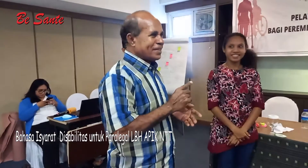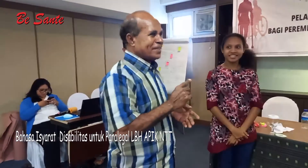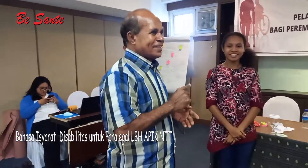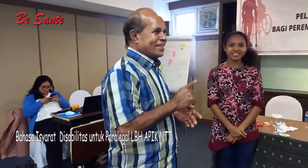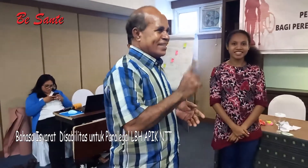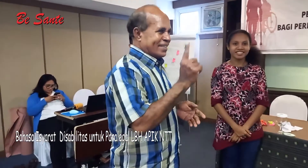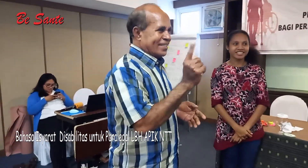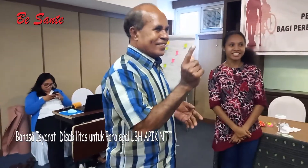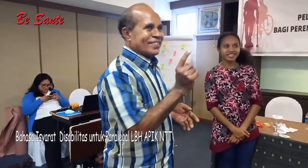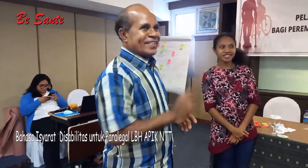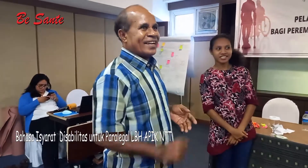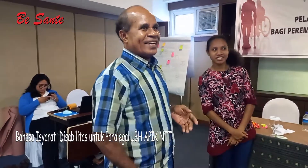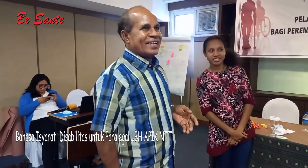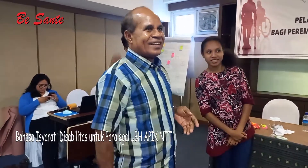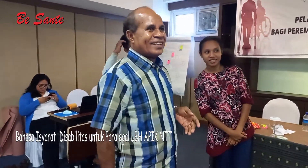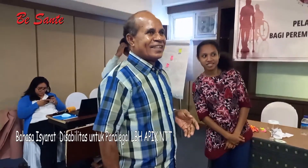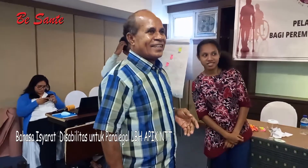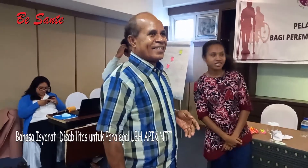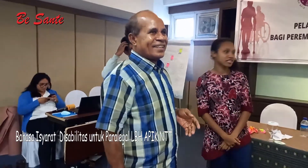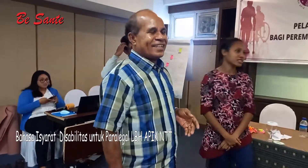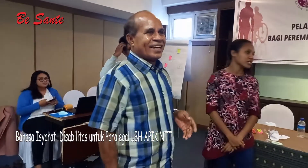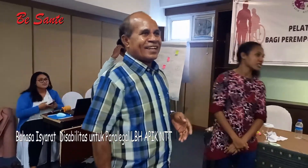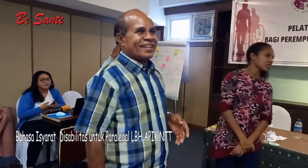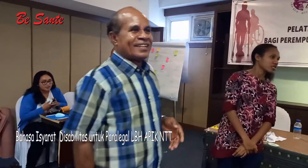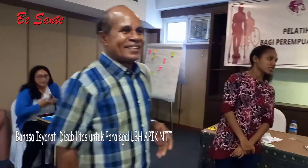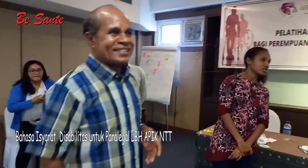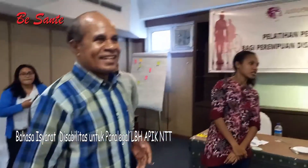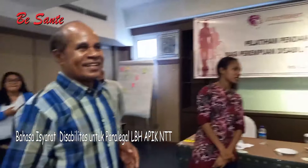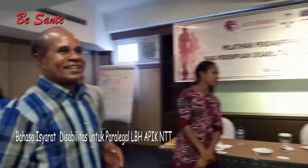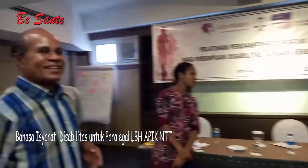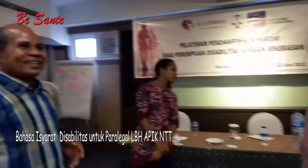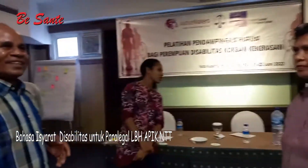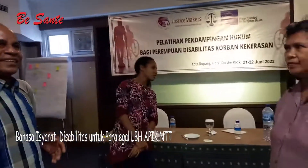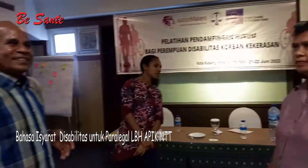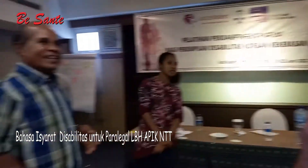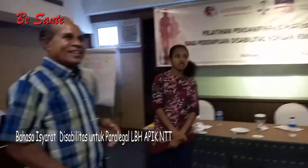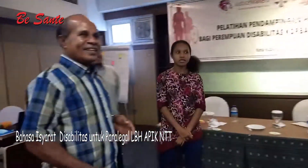sabar bapak punya mau ke susu selek, terus mati semua, terus bisa baca. coba ulang ya.